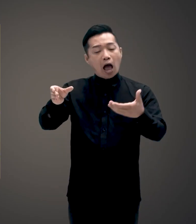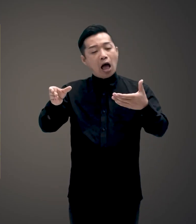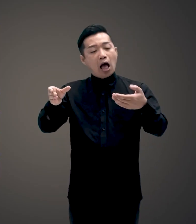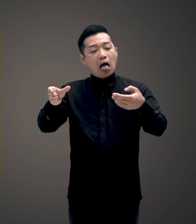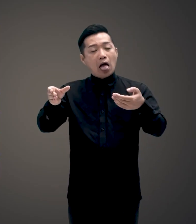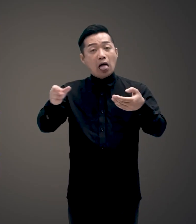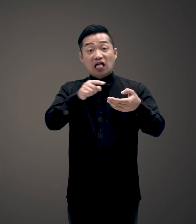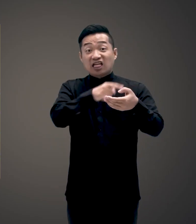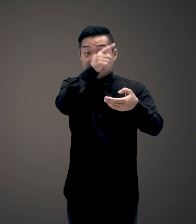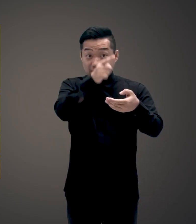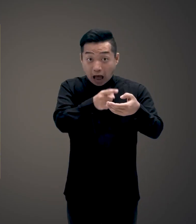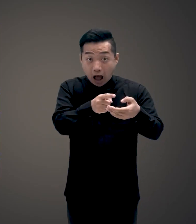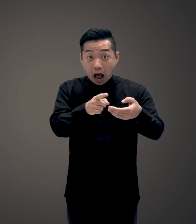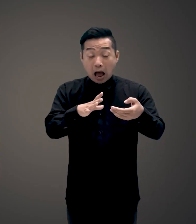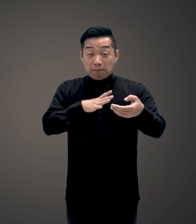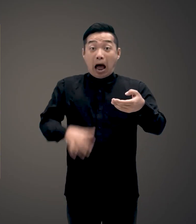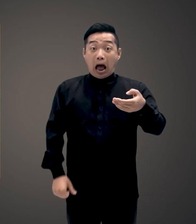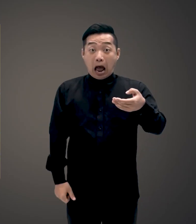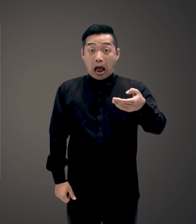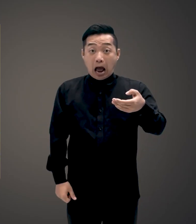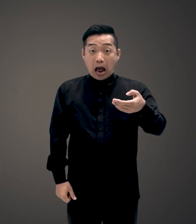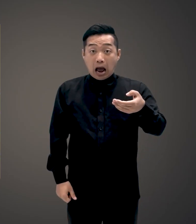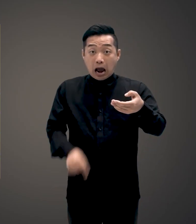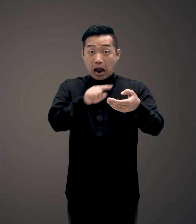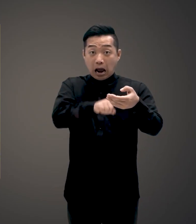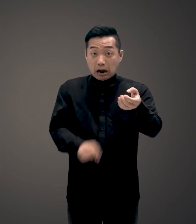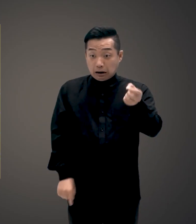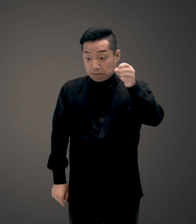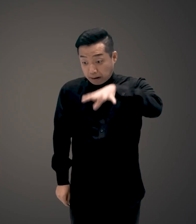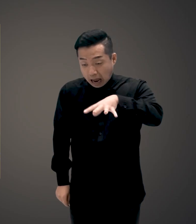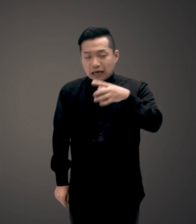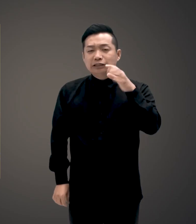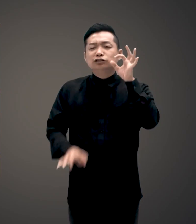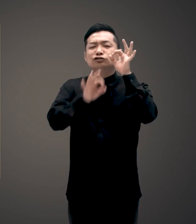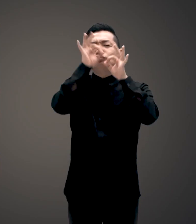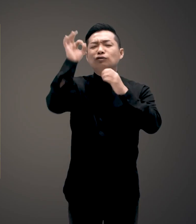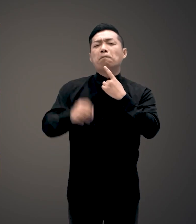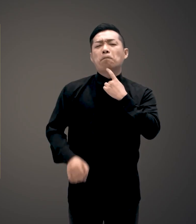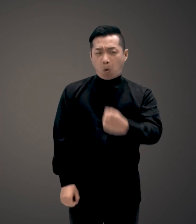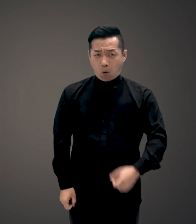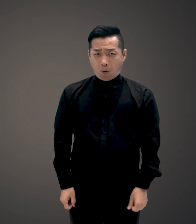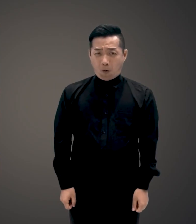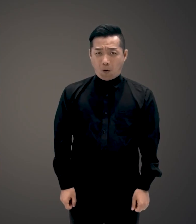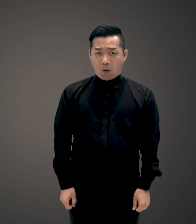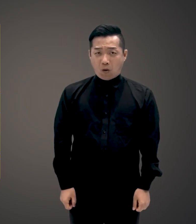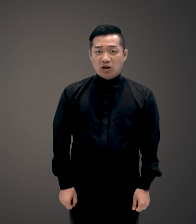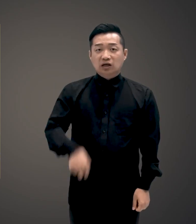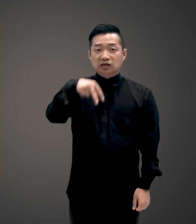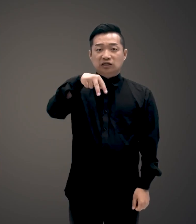손으로 폰을 밀다 너무 놀라서 하마터면 국 냄비에 폰을 빠뜨릴 뻔했다.